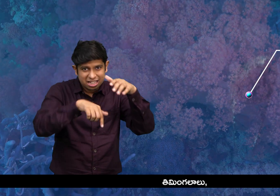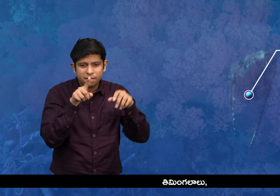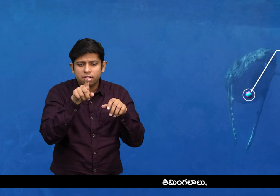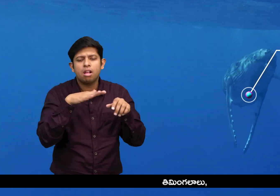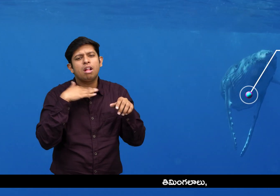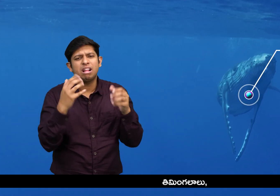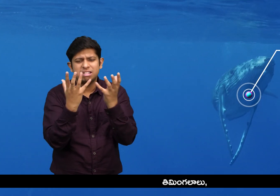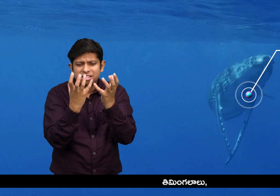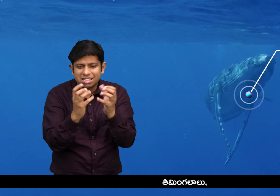తిమింగలాలు,